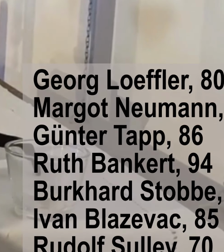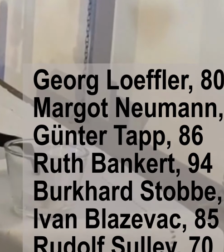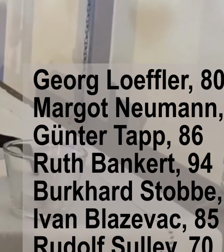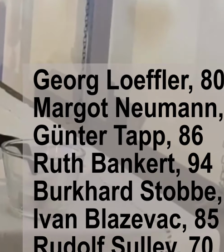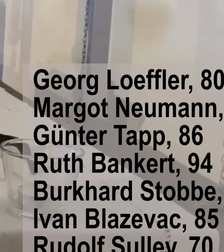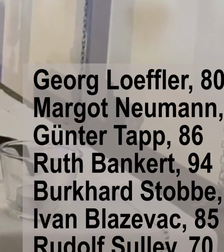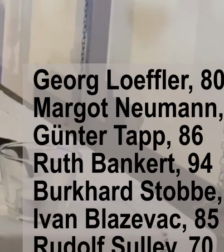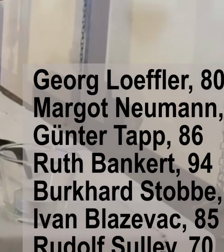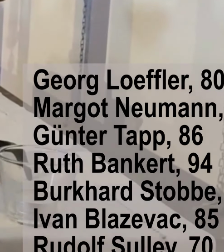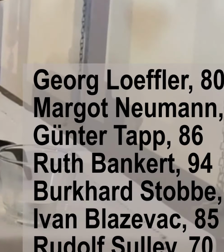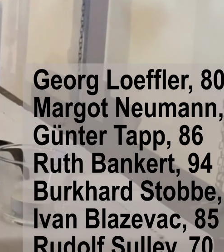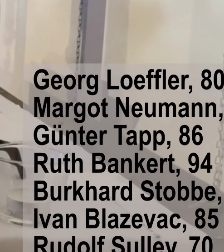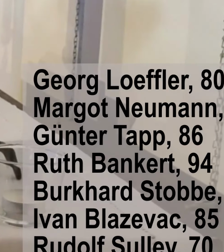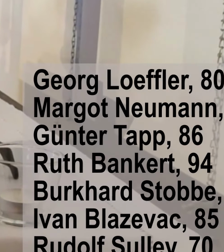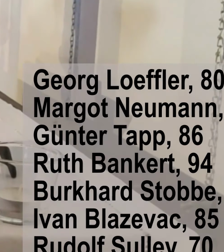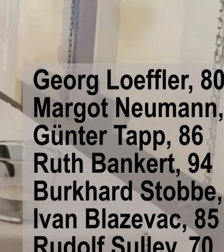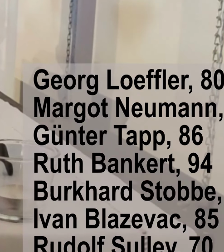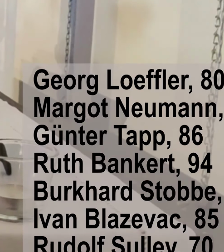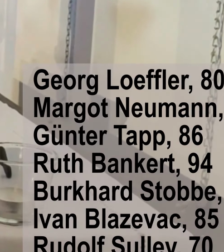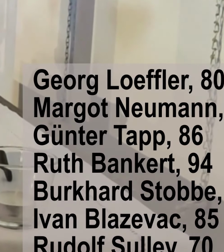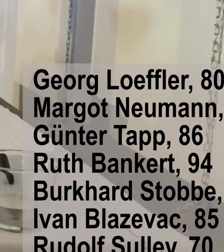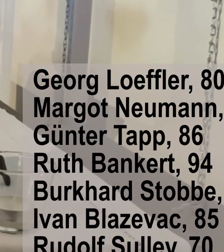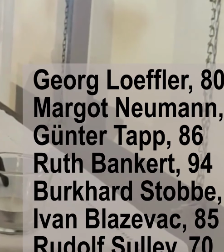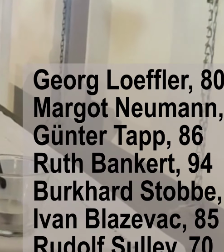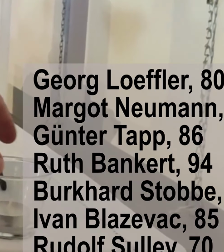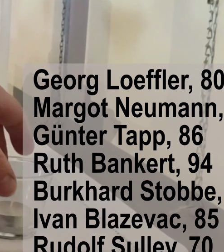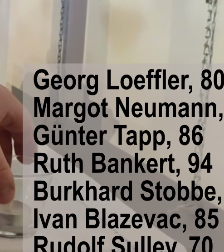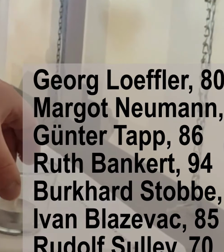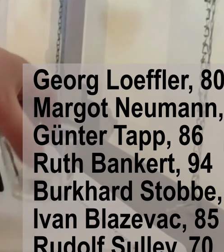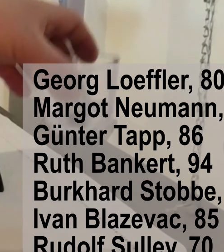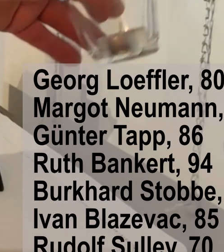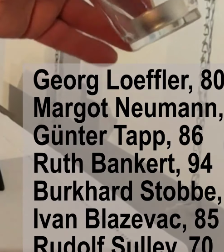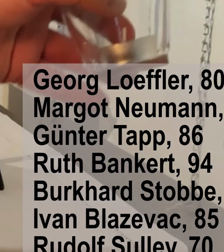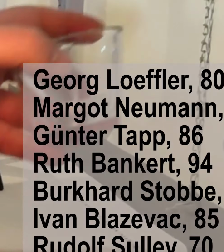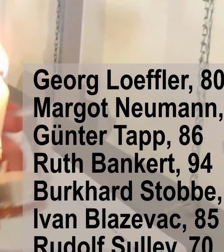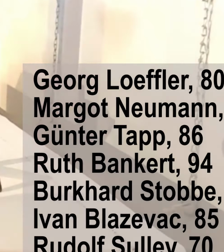Ingrid Ohligmüller, 79 Jahre.